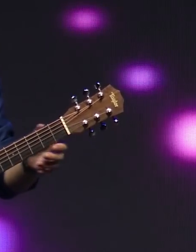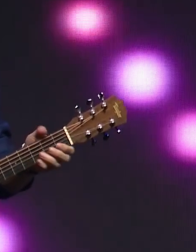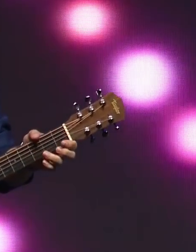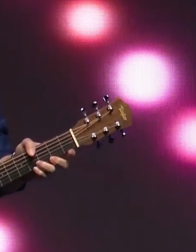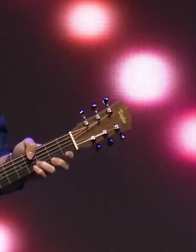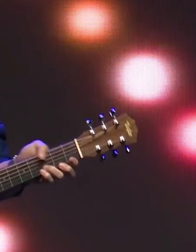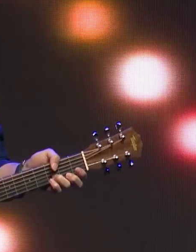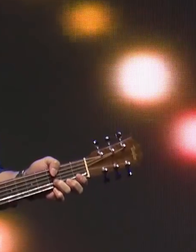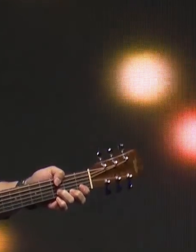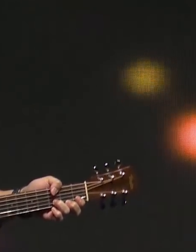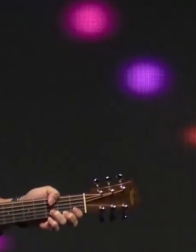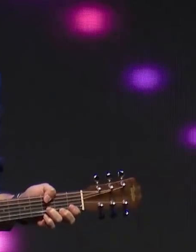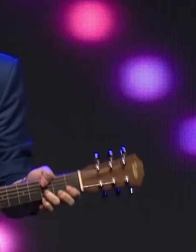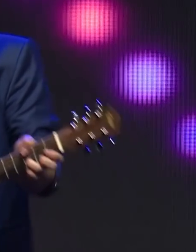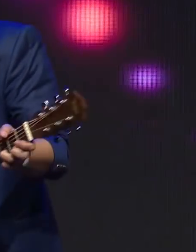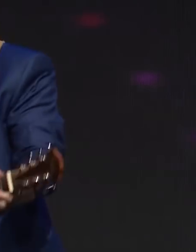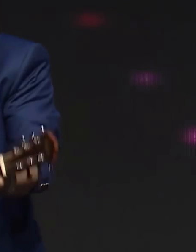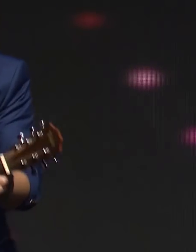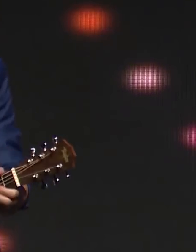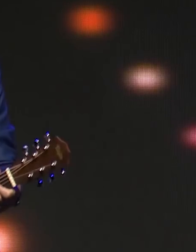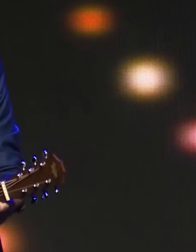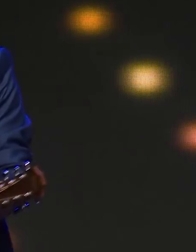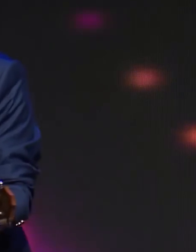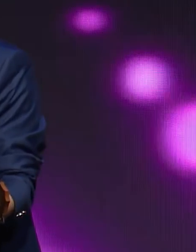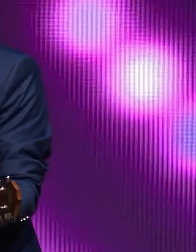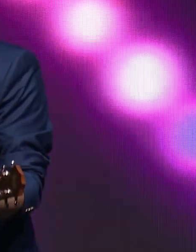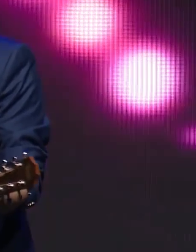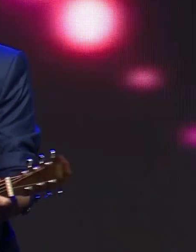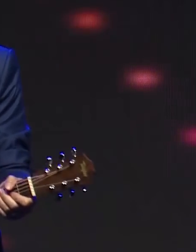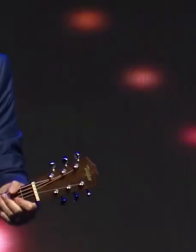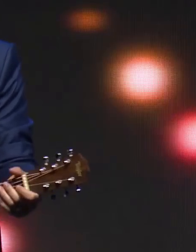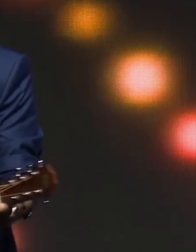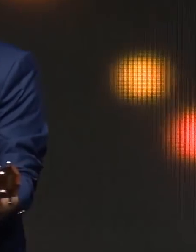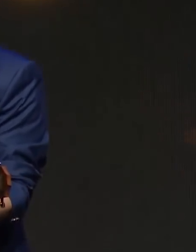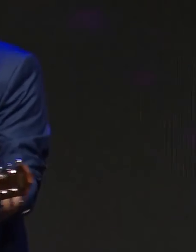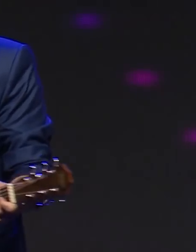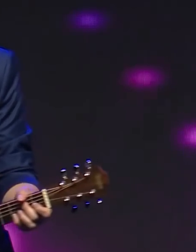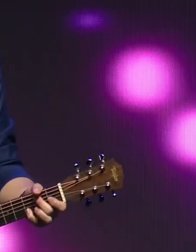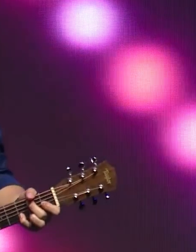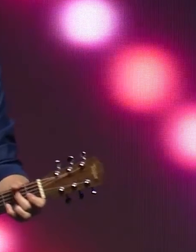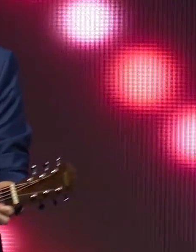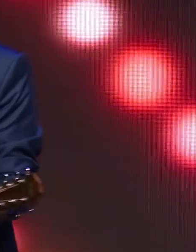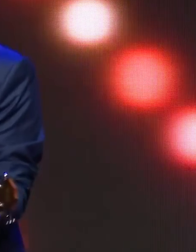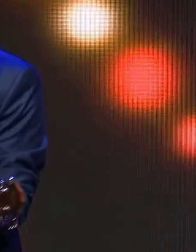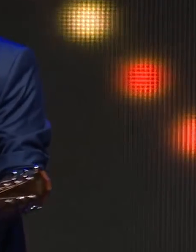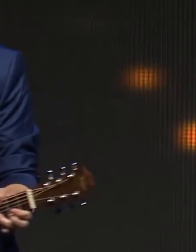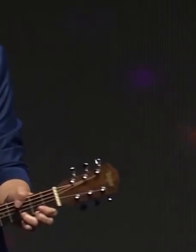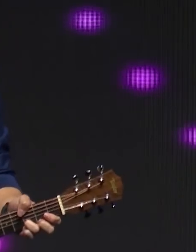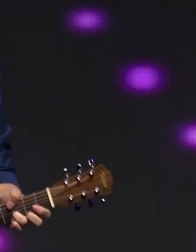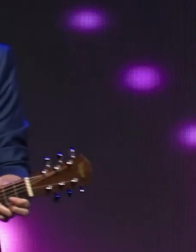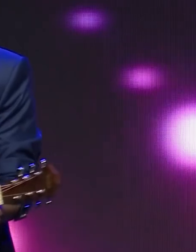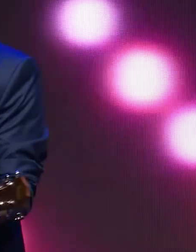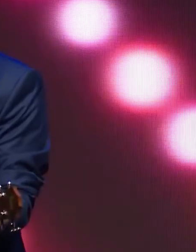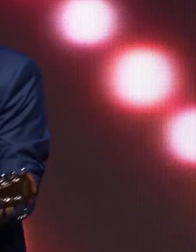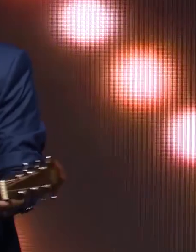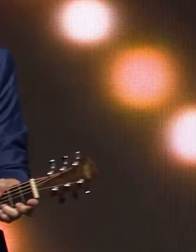It colors my life. You cast out all fear from my heart. You give